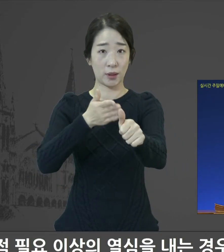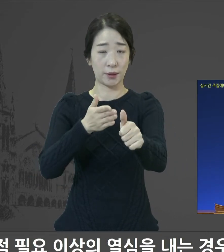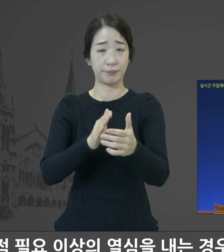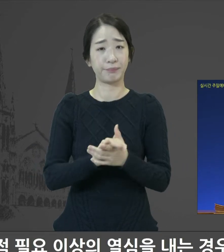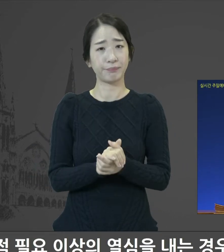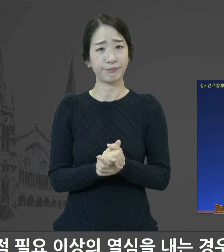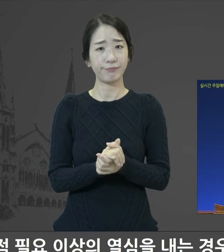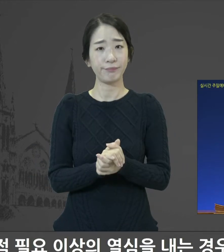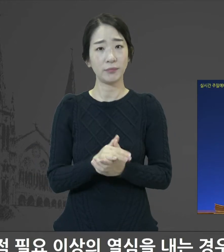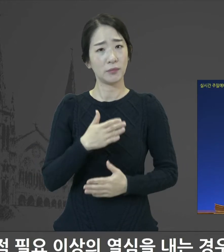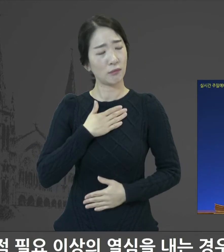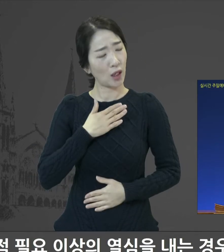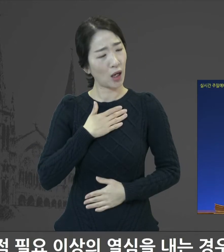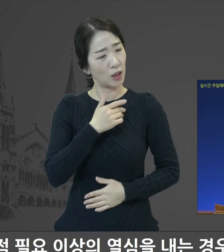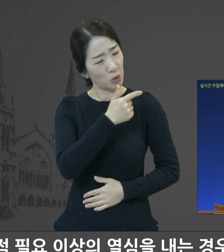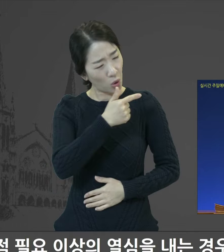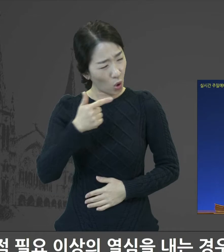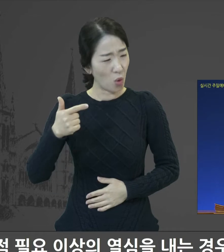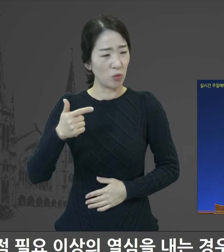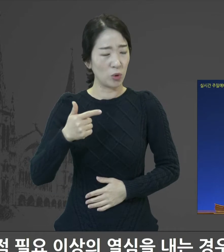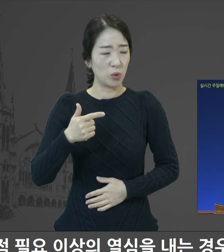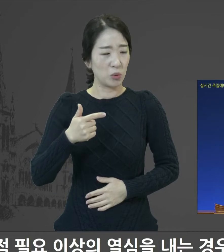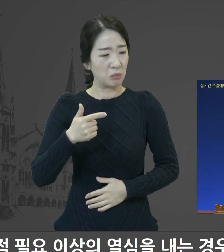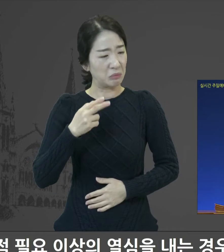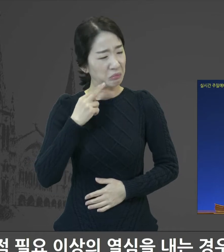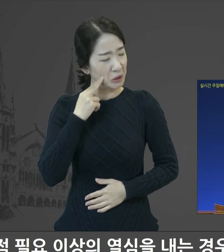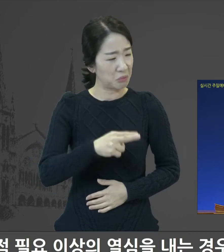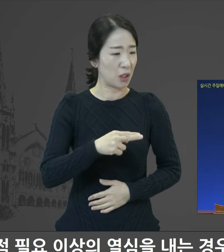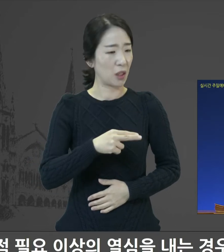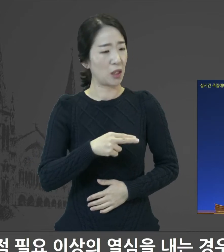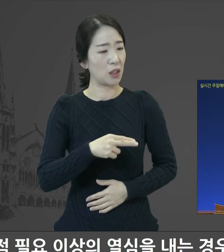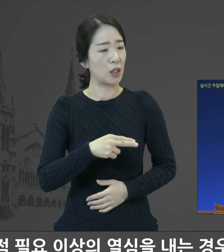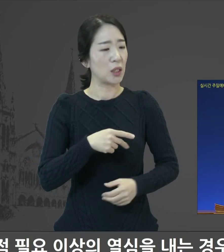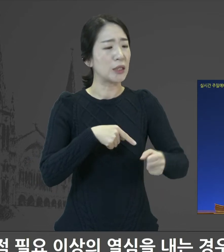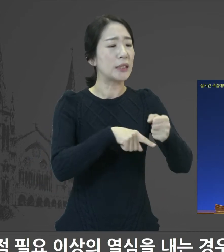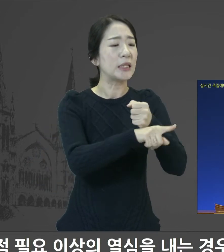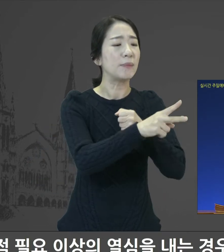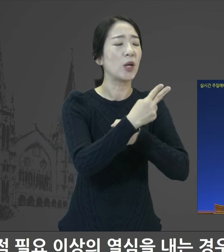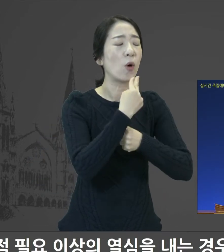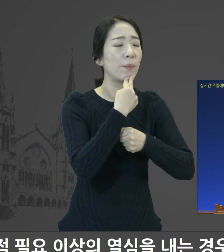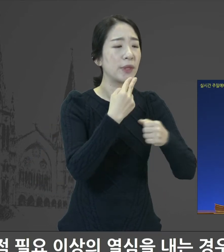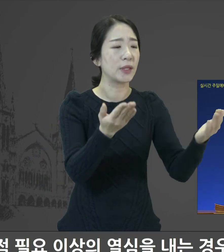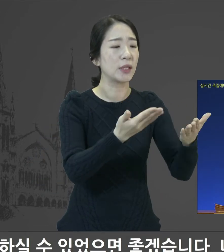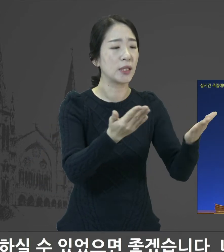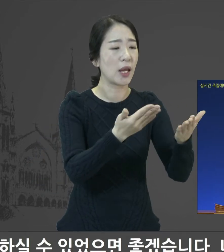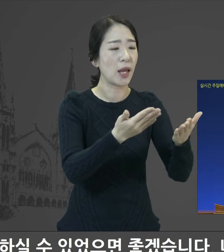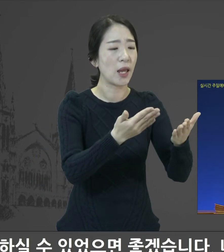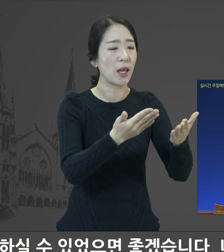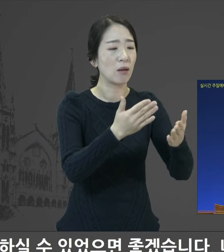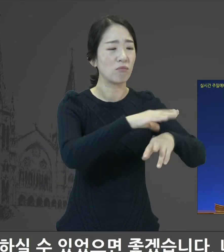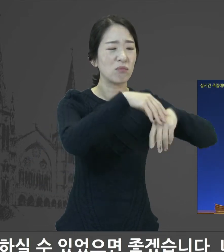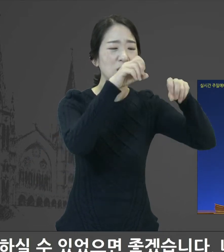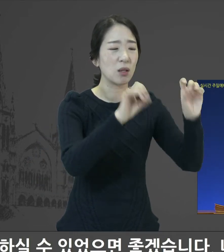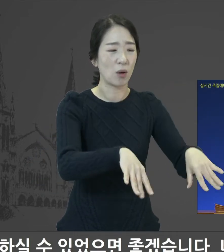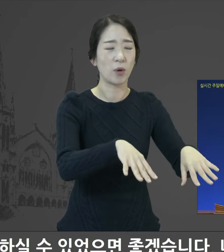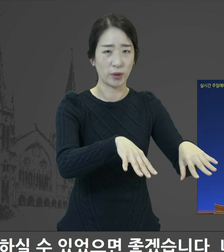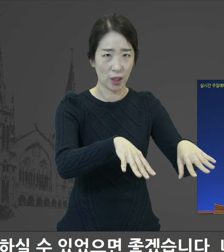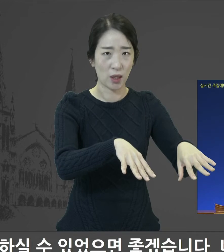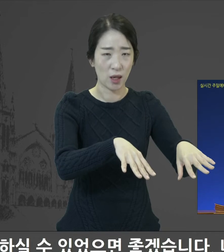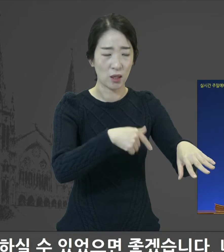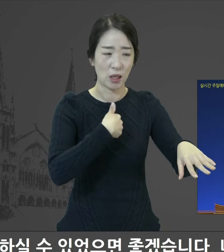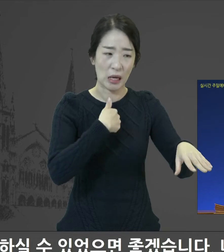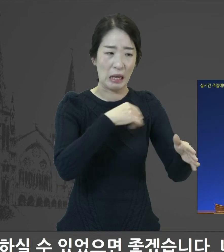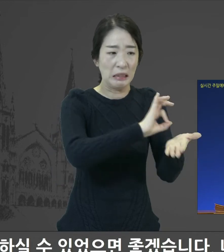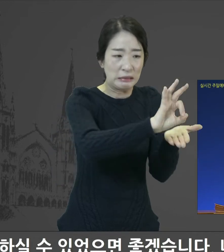내가 지금 너무 많이 열매 없는 일에 시간을 쓰고 있구나. 너무 많은 관심을 드리고 있구나. 적절히